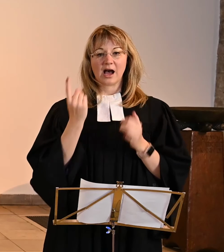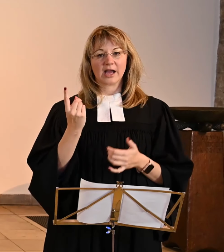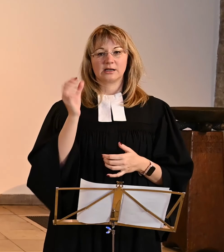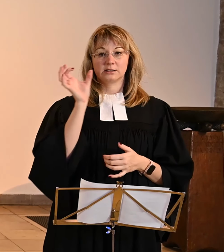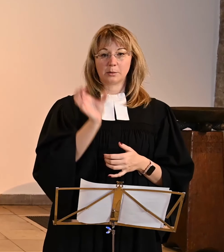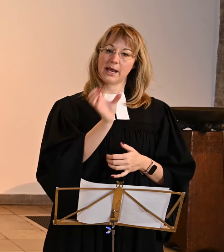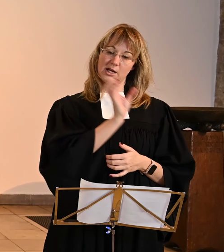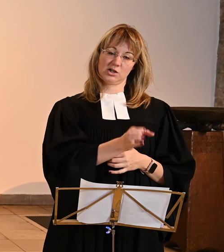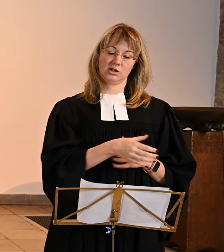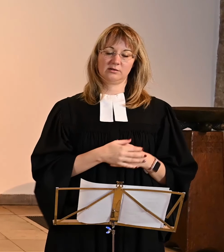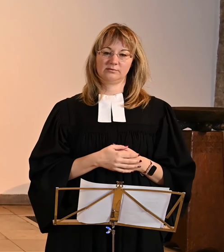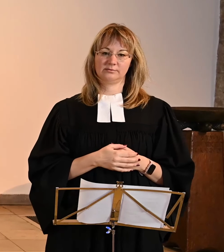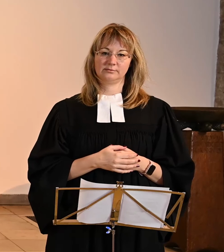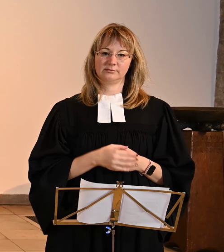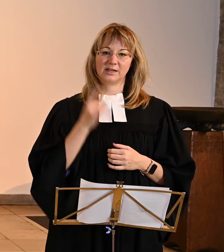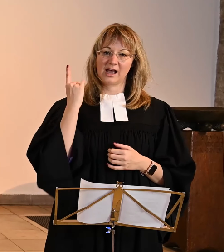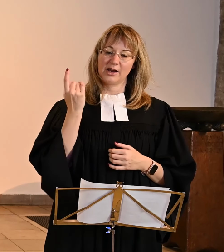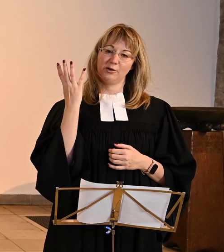Lebensgeschichte.